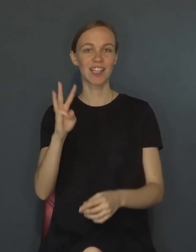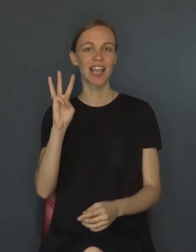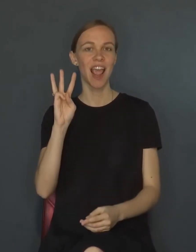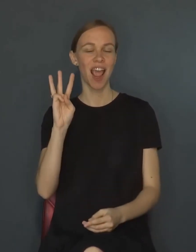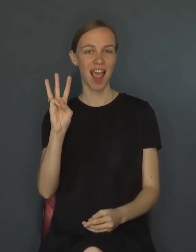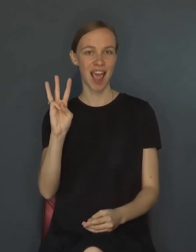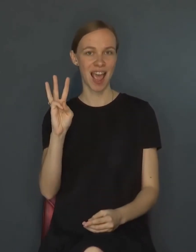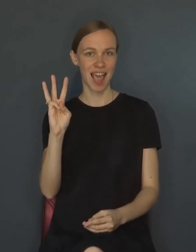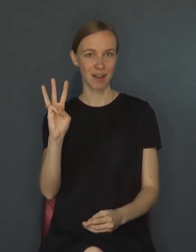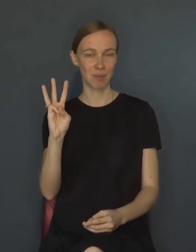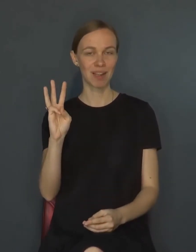Острозьких.